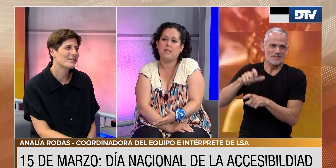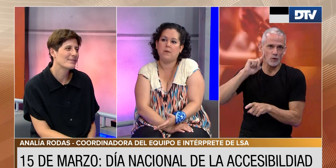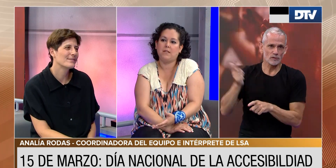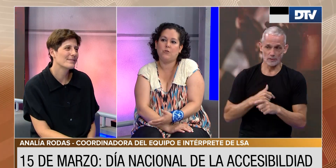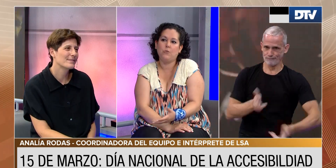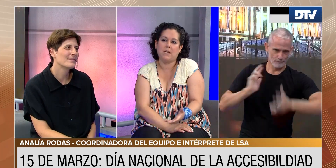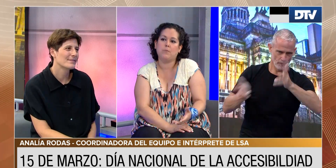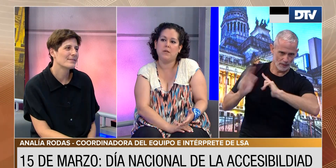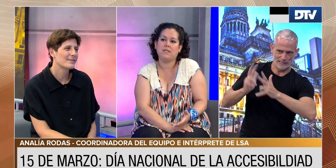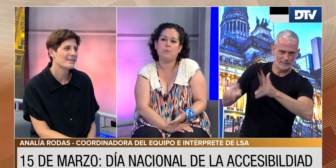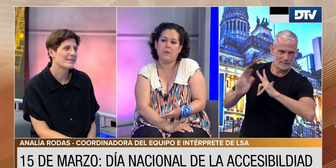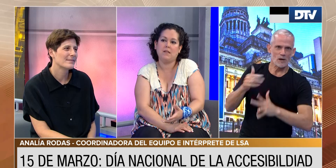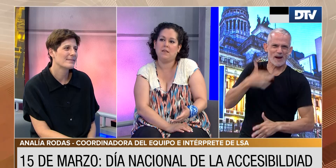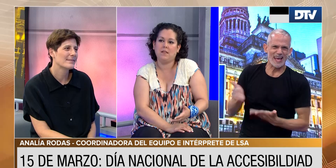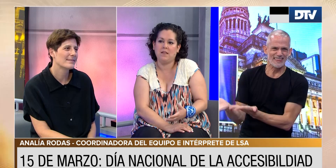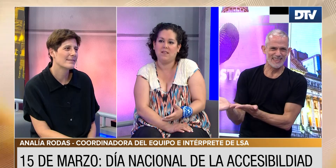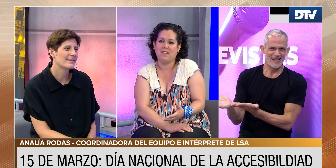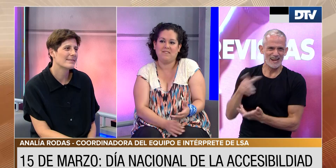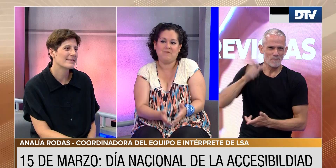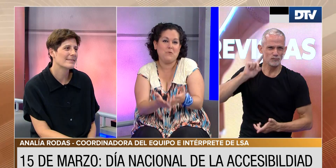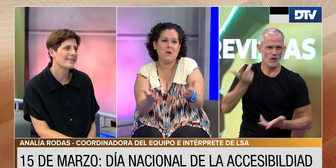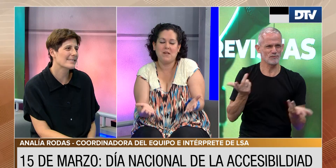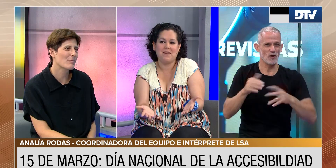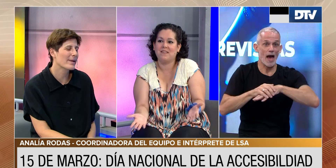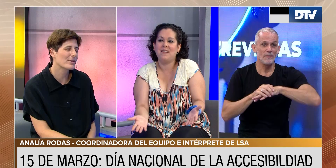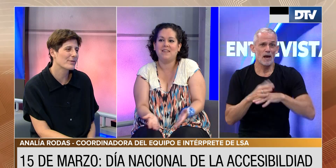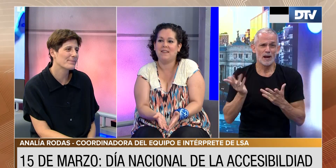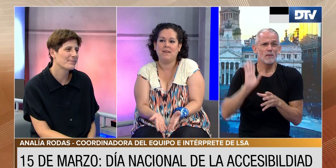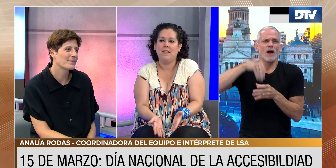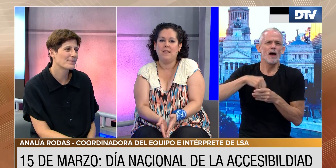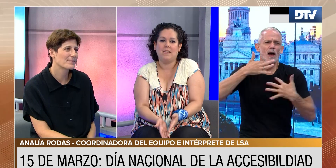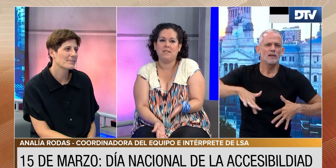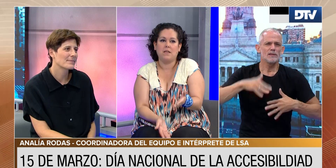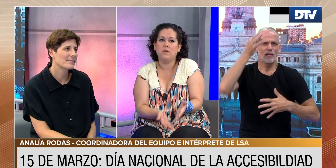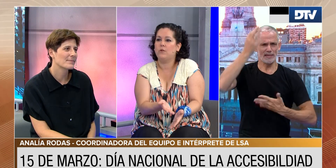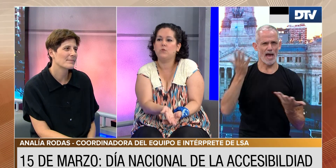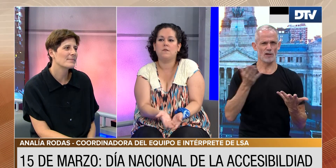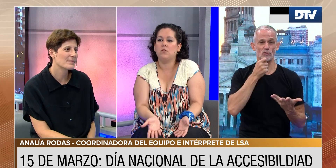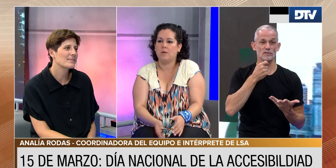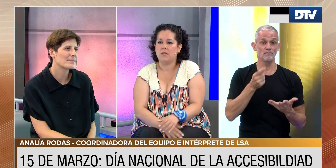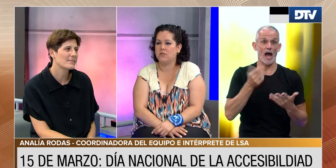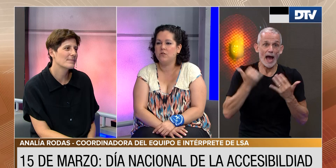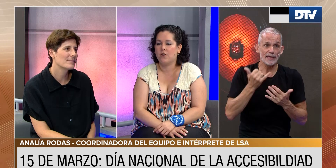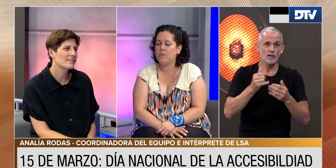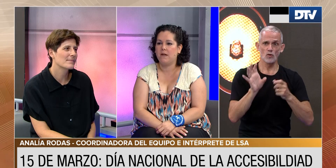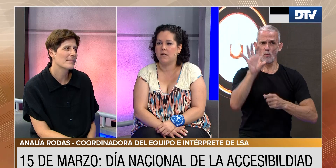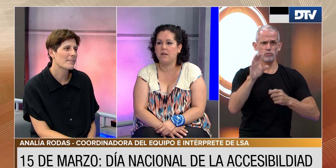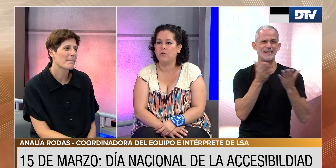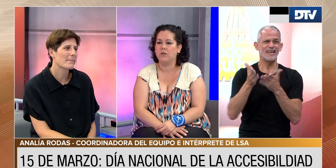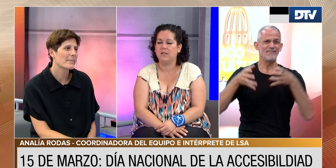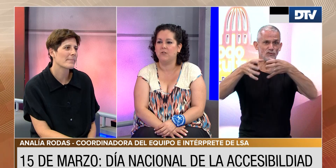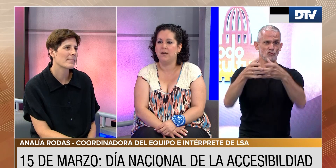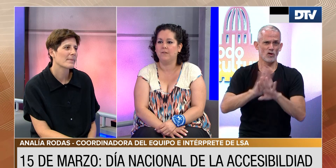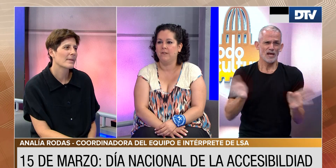le tuvimos que interpretar todo para que pueda ser parte de una De obra ese teatral momento. que si se cuenta con un servicio de interpretación se rompe la